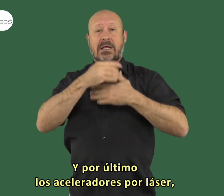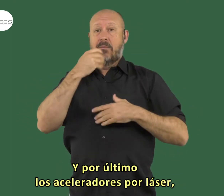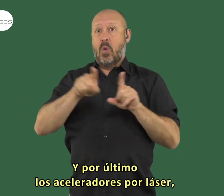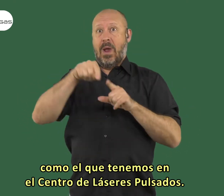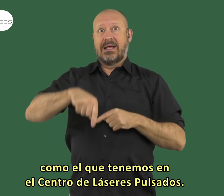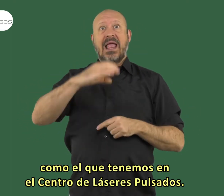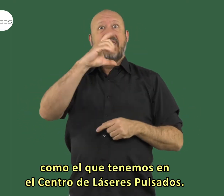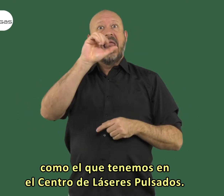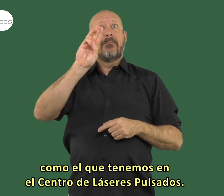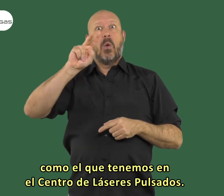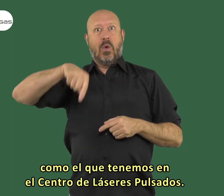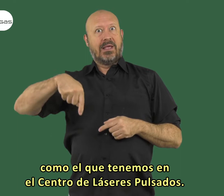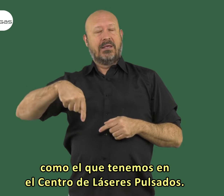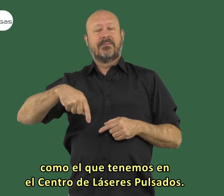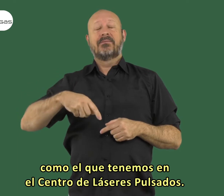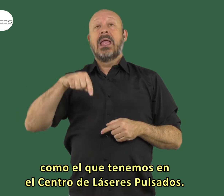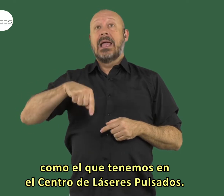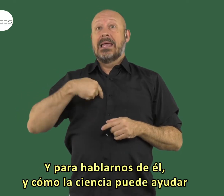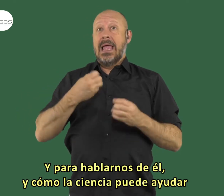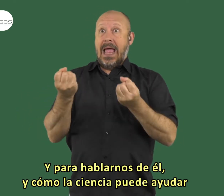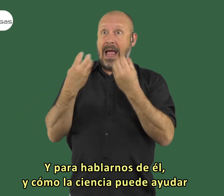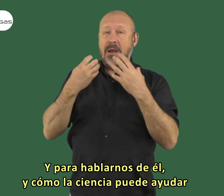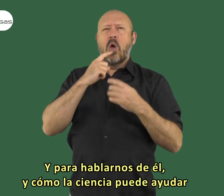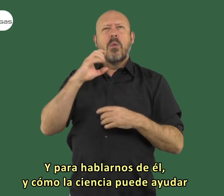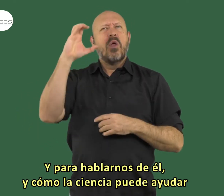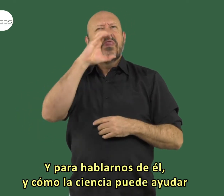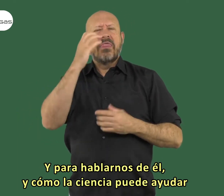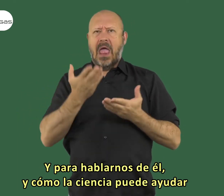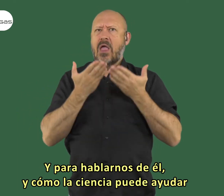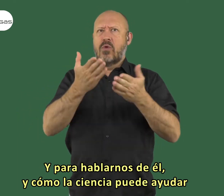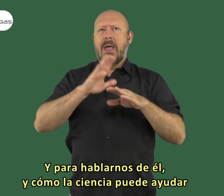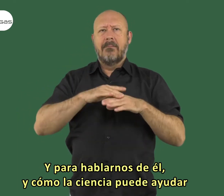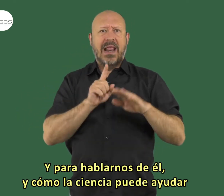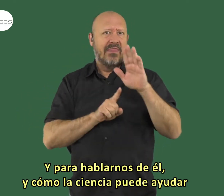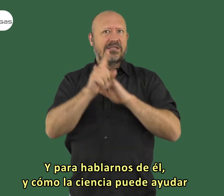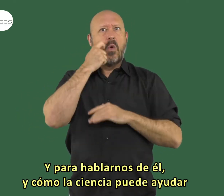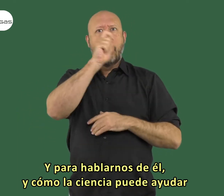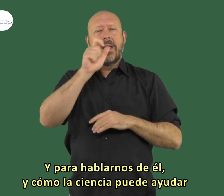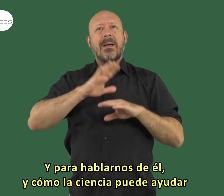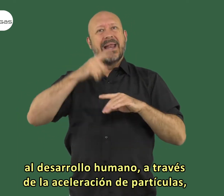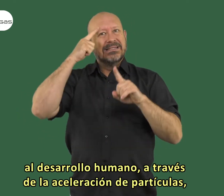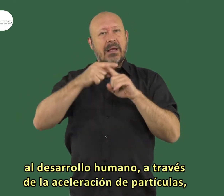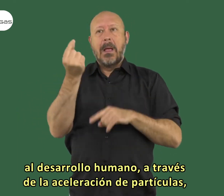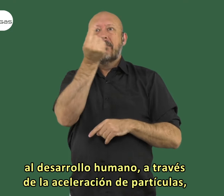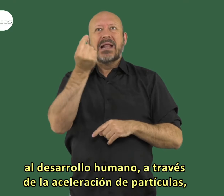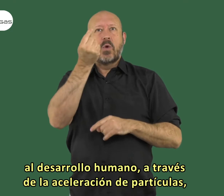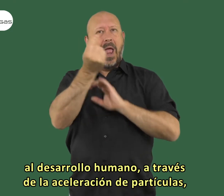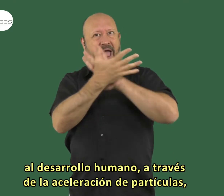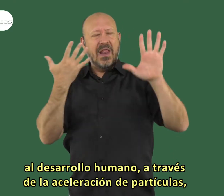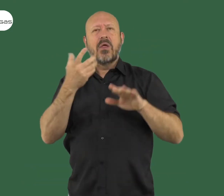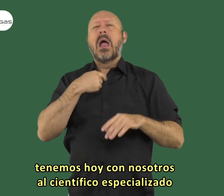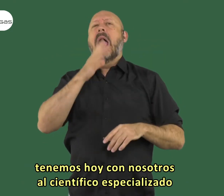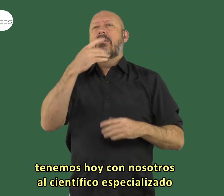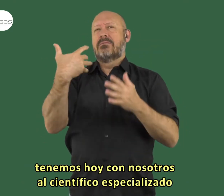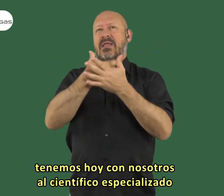por láser, como el que tenemos en el Centro de Láseres Pulsados. Y para hablarnos de él y cómo la ciencia puede ayudar al desarrollo humano a través de la aceleración de